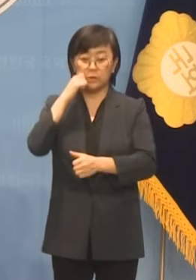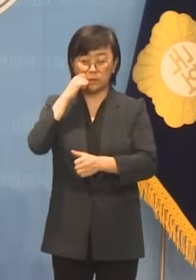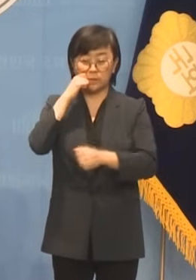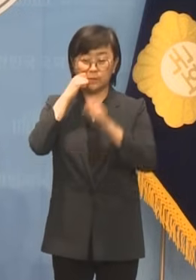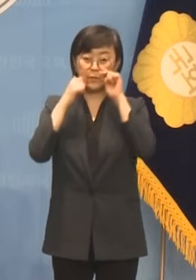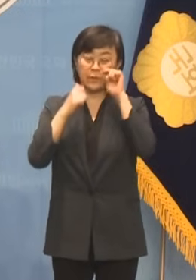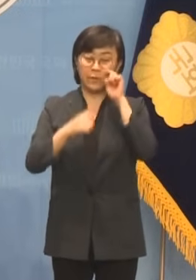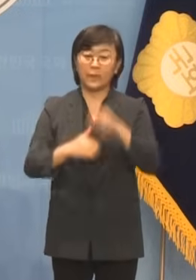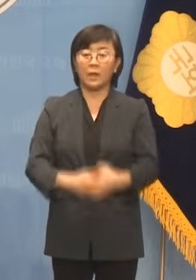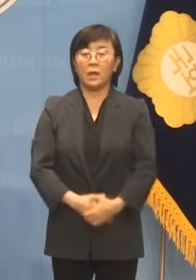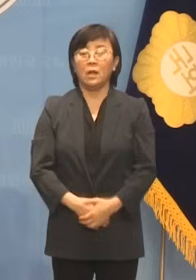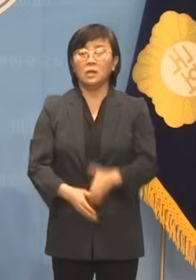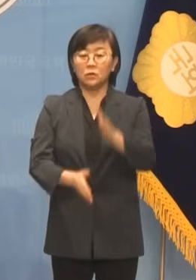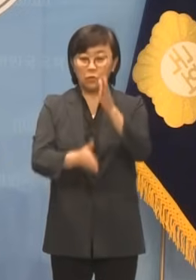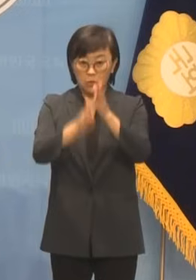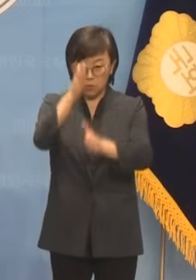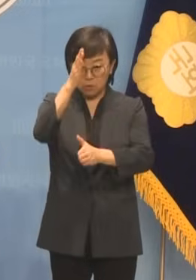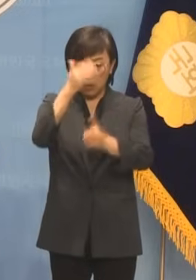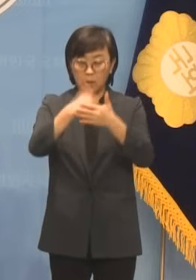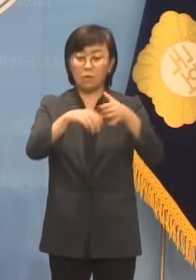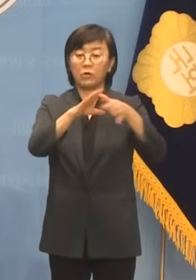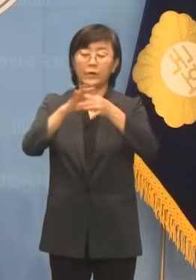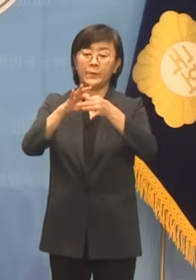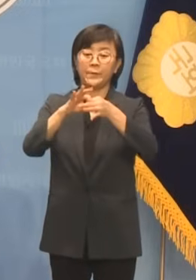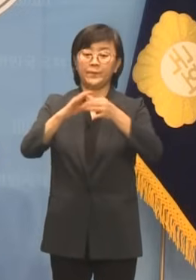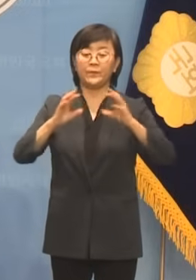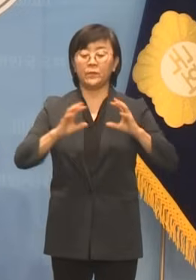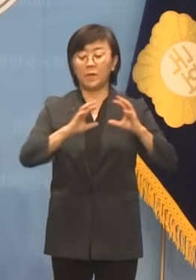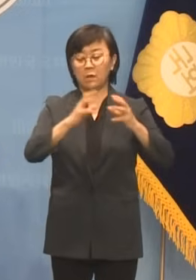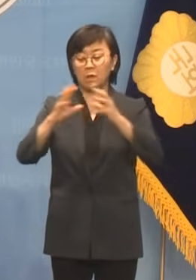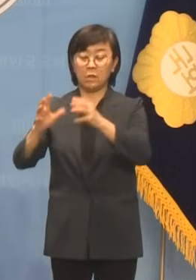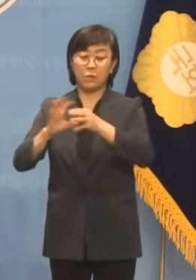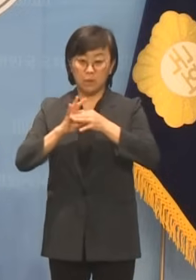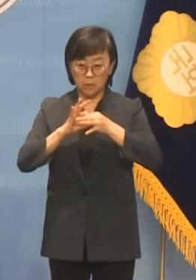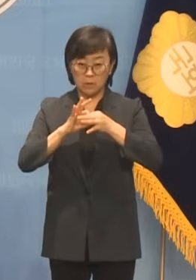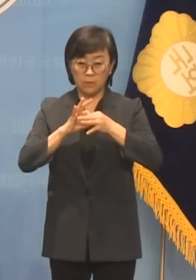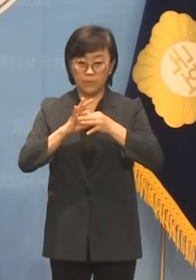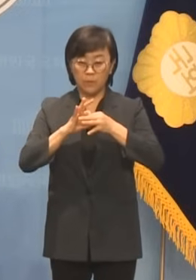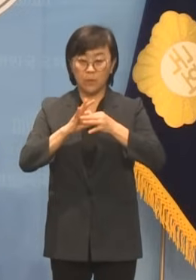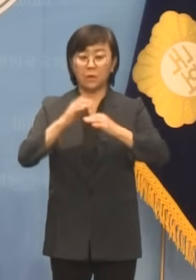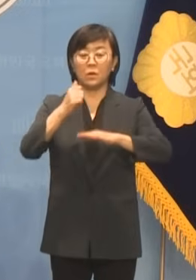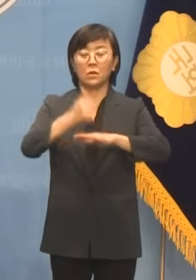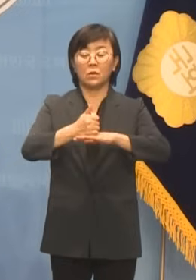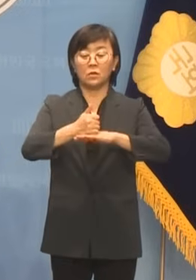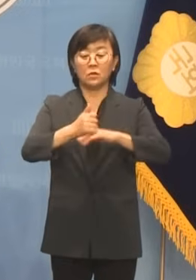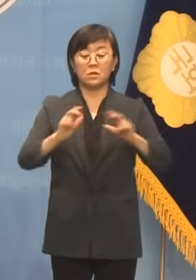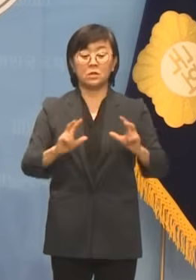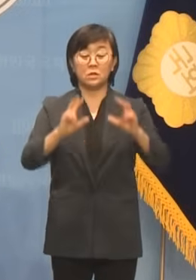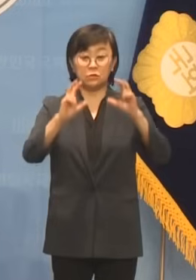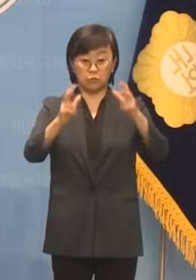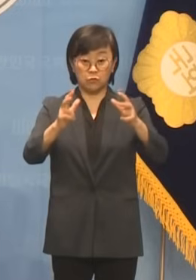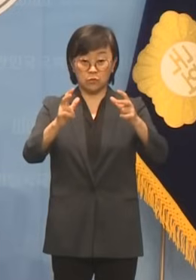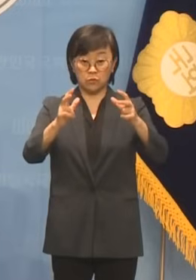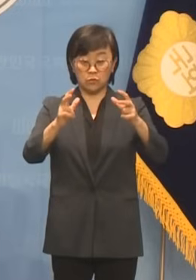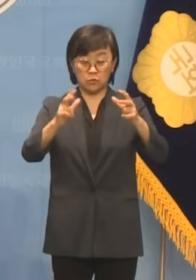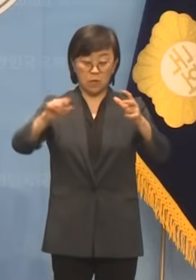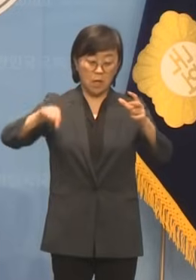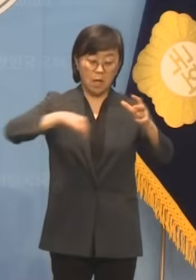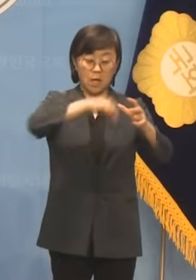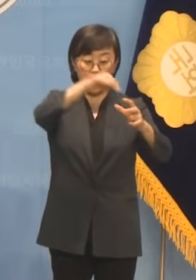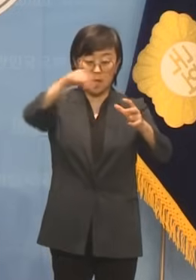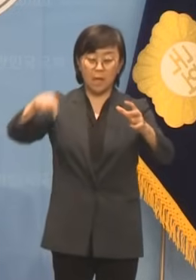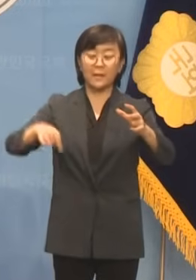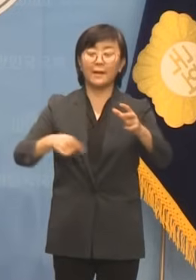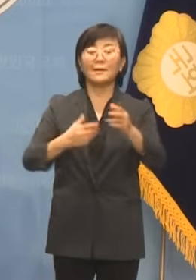없습니다. 도시와 도시가 연결되고 나라와 나라가 연결되어 결국 지구는 하나의 운명